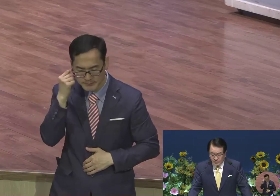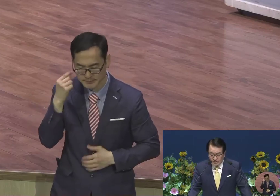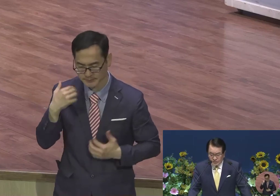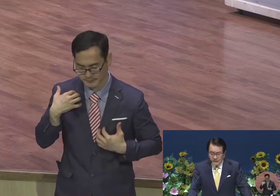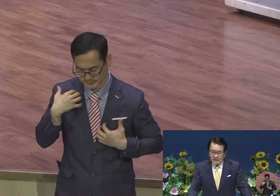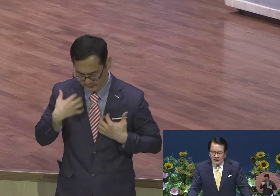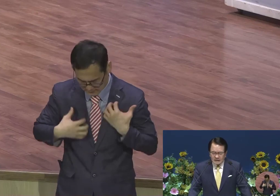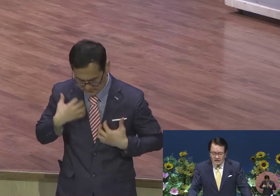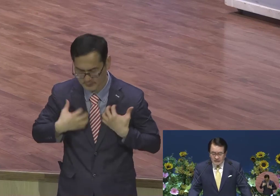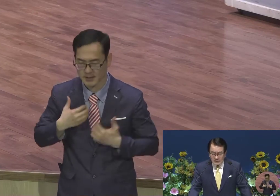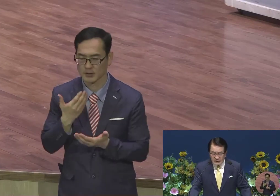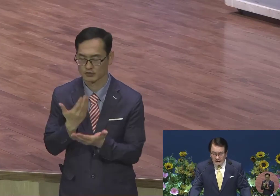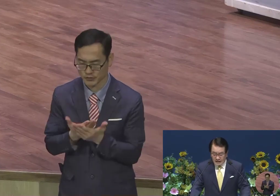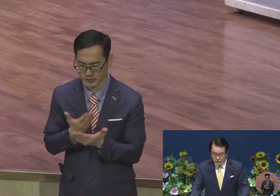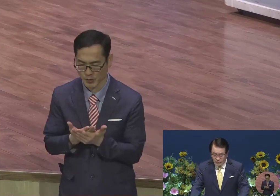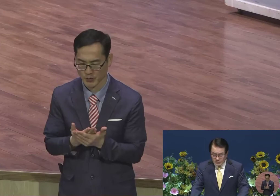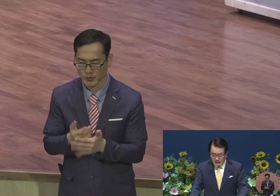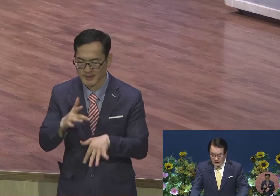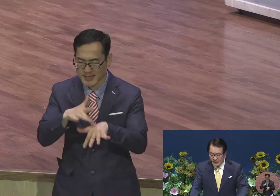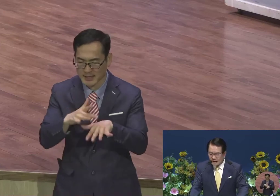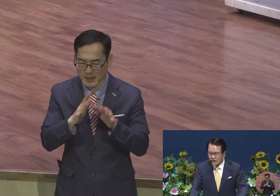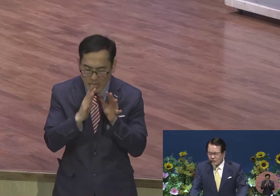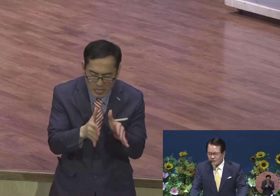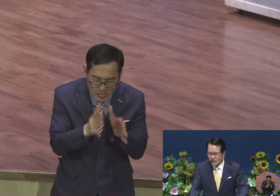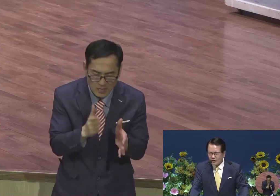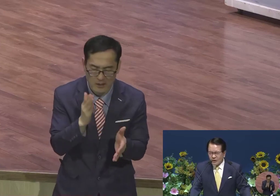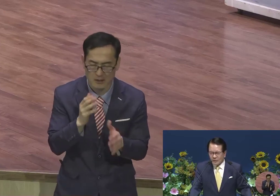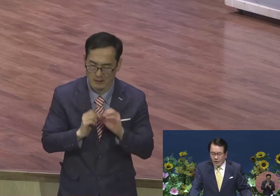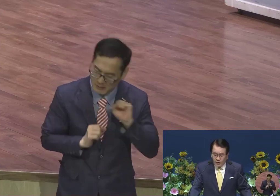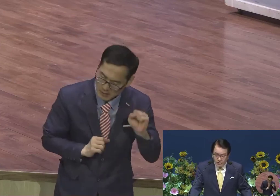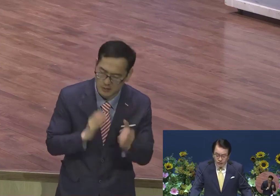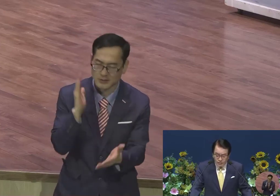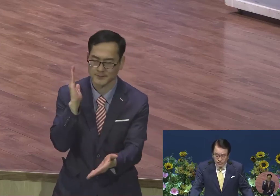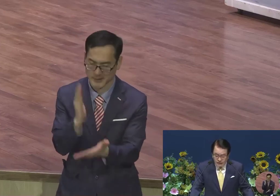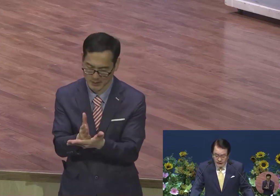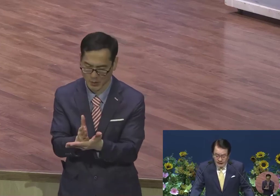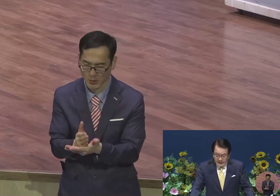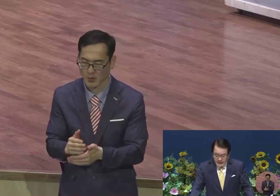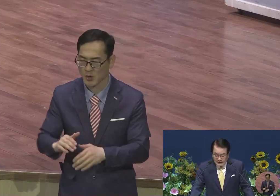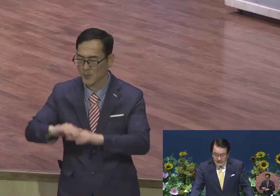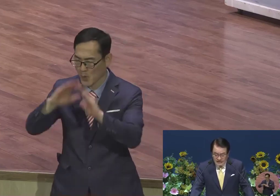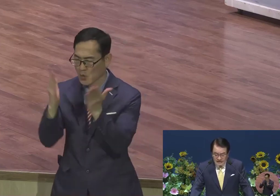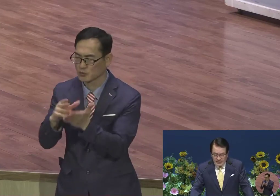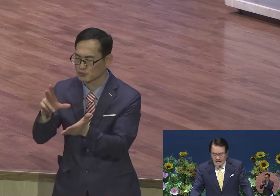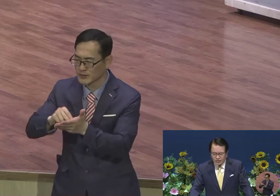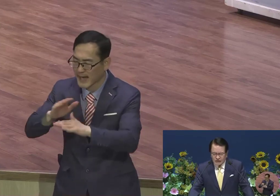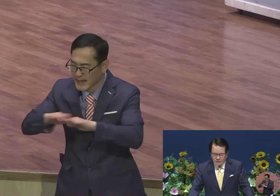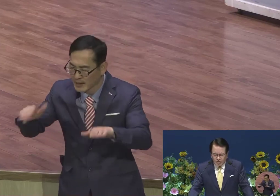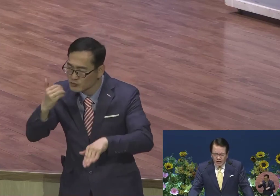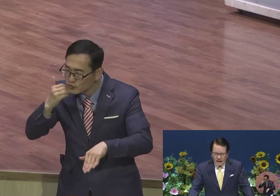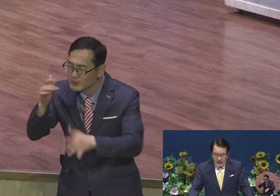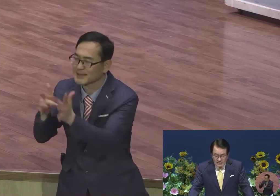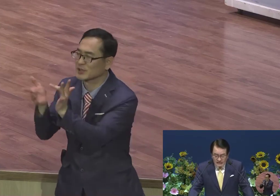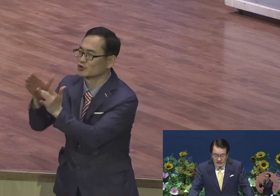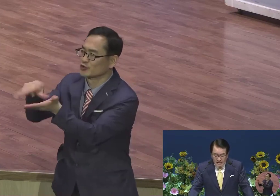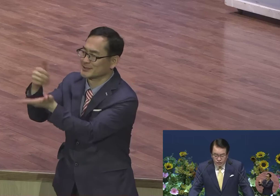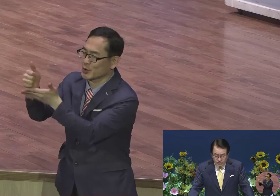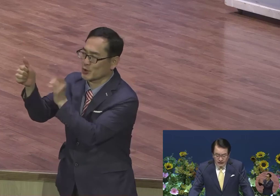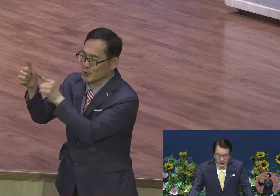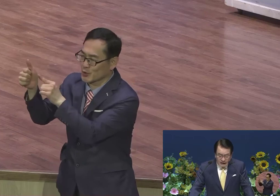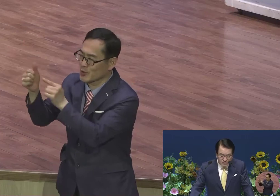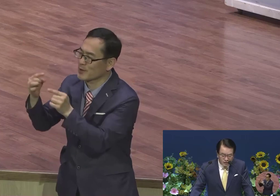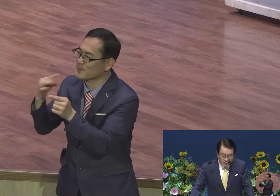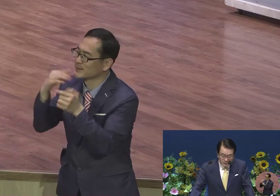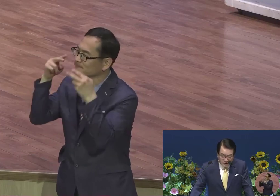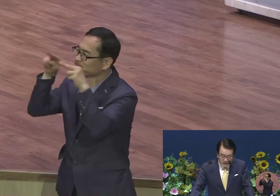도와주시고 다시는 사단에게 속지 말게 하야 주시고 모든 문제 해결자 되신 예수 그리스도로 항상